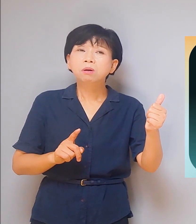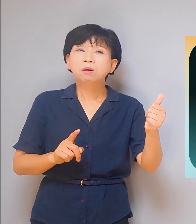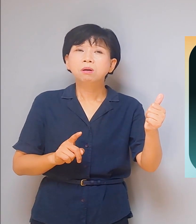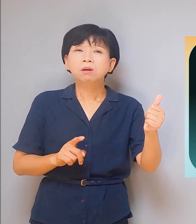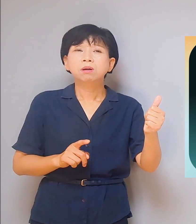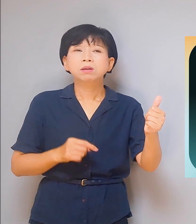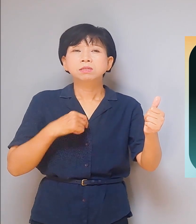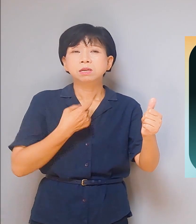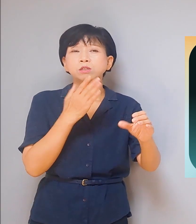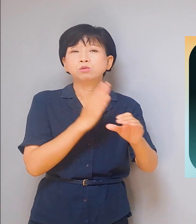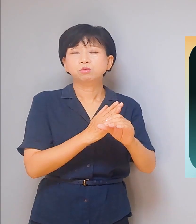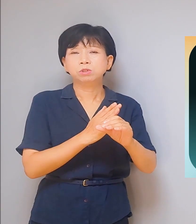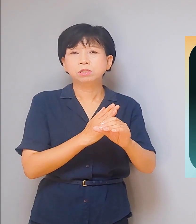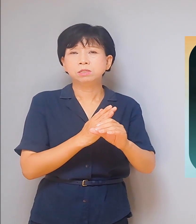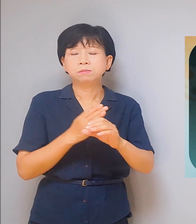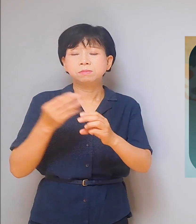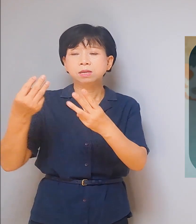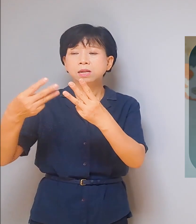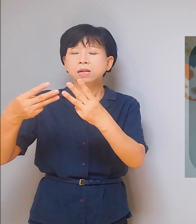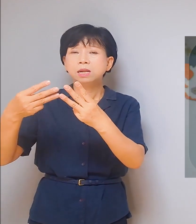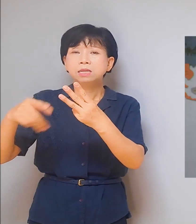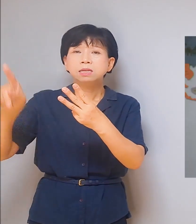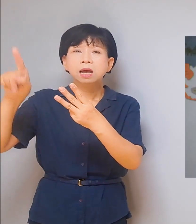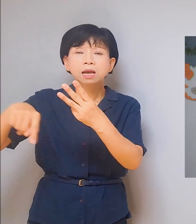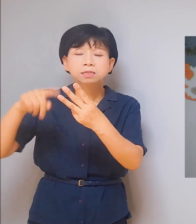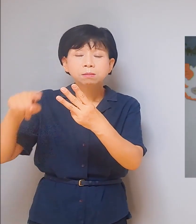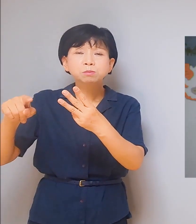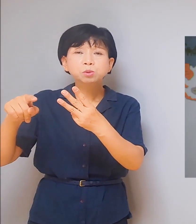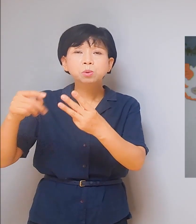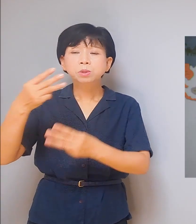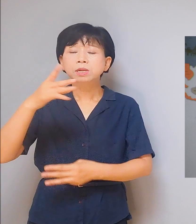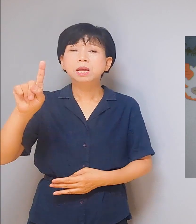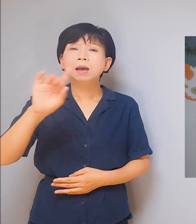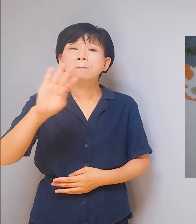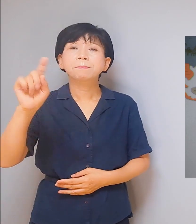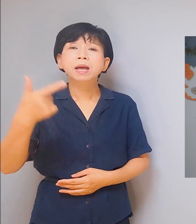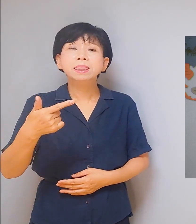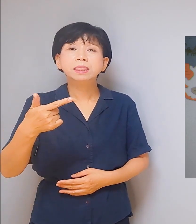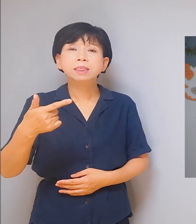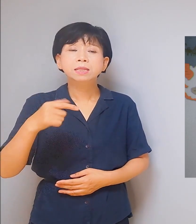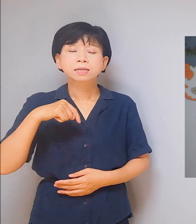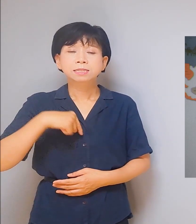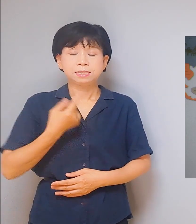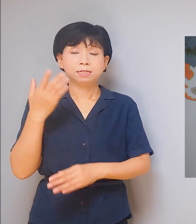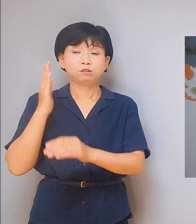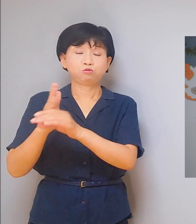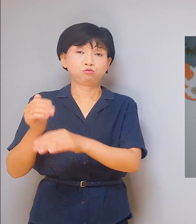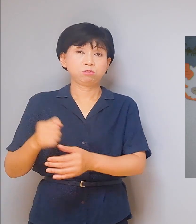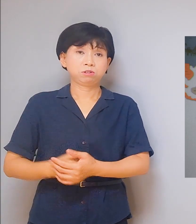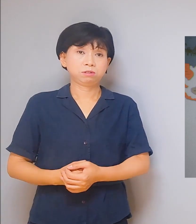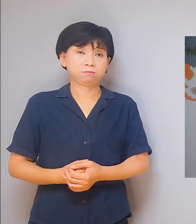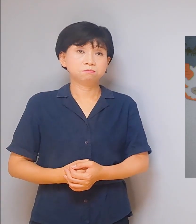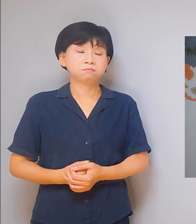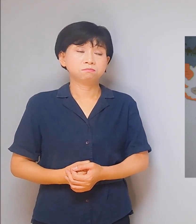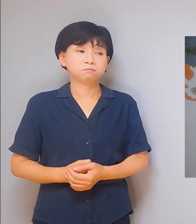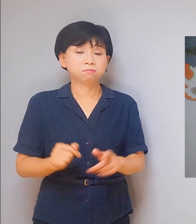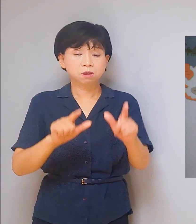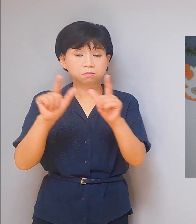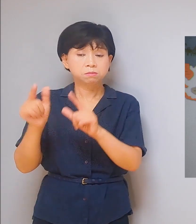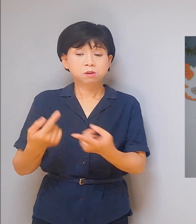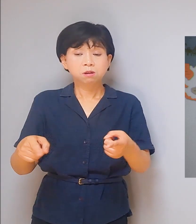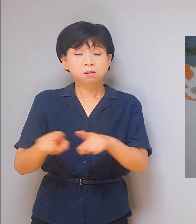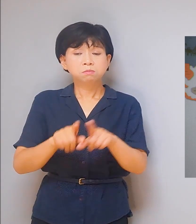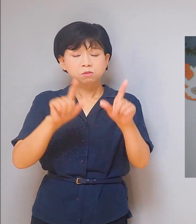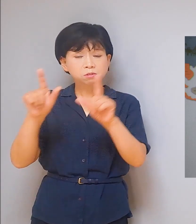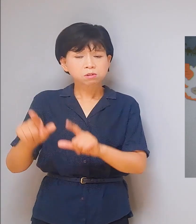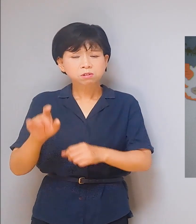네. 아니 라반이 참 자기중심적이죠. 이 야곱이 삼촌 라반과 살 때 20년